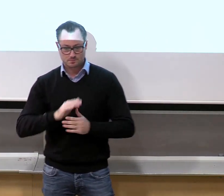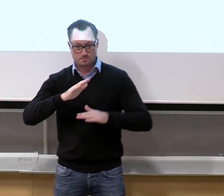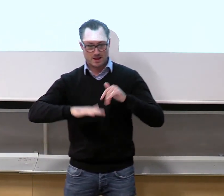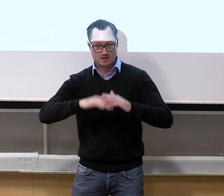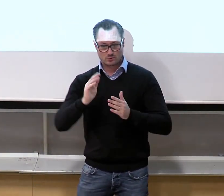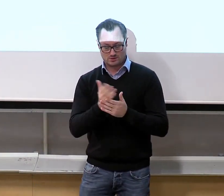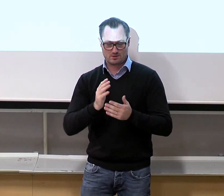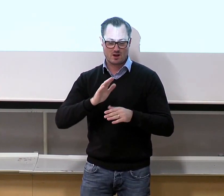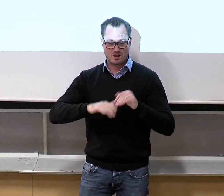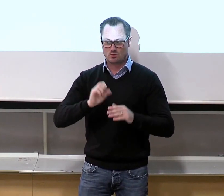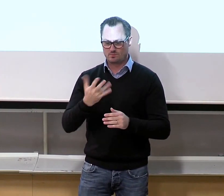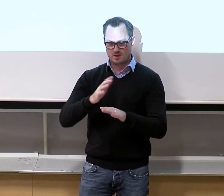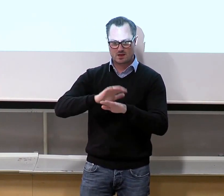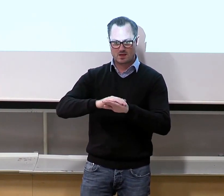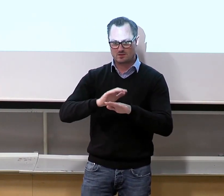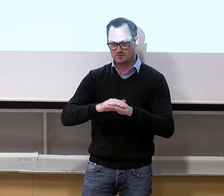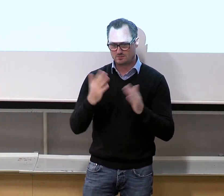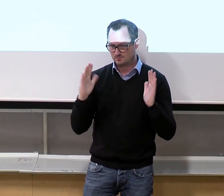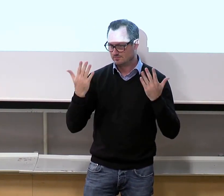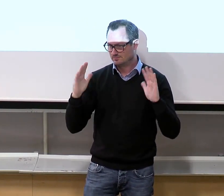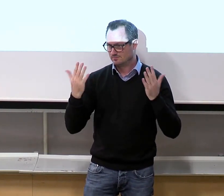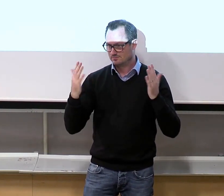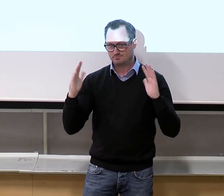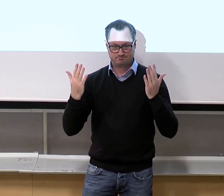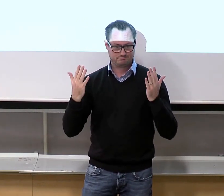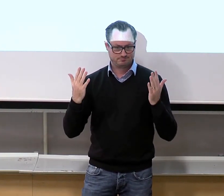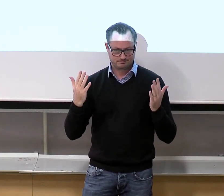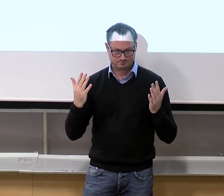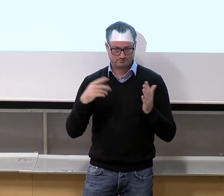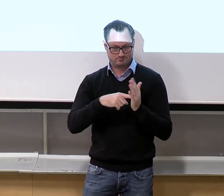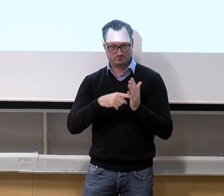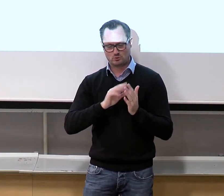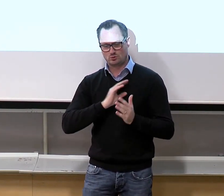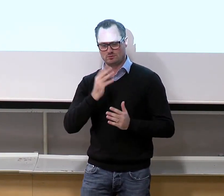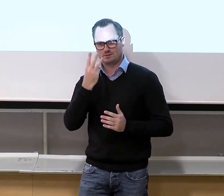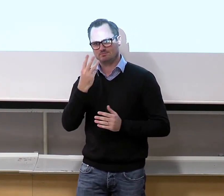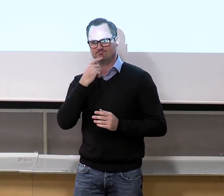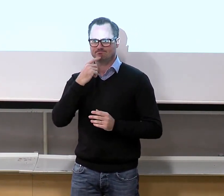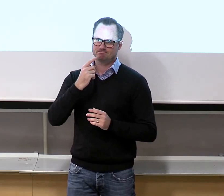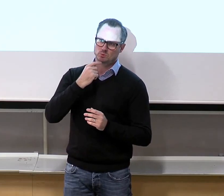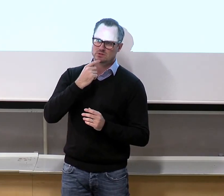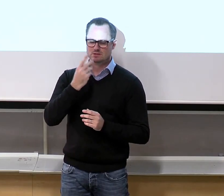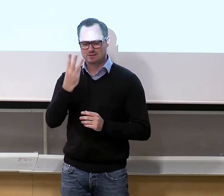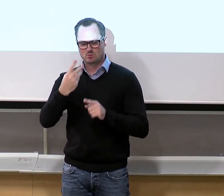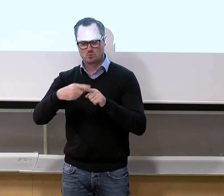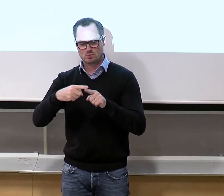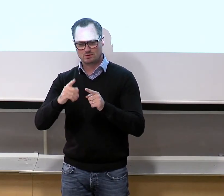i teckenspråket. Och den manuella delen består av bland annat händerna, hur de uttrycker. Och